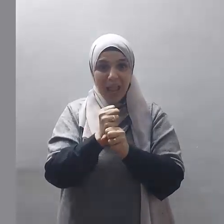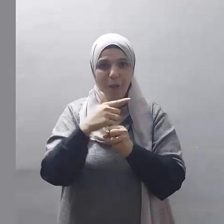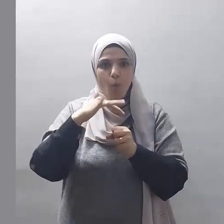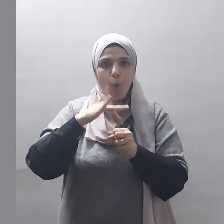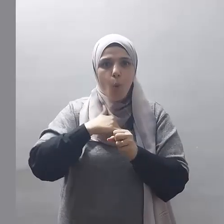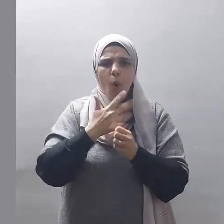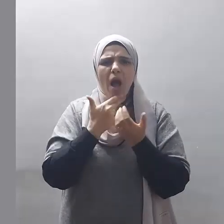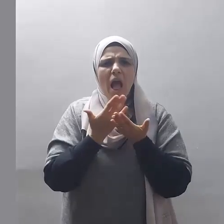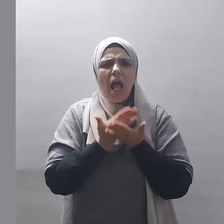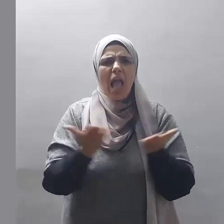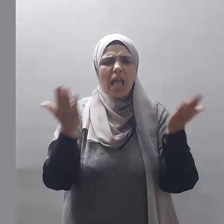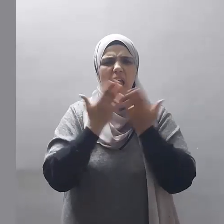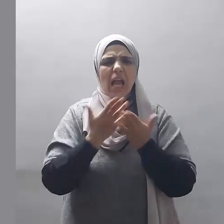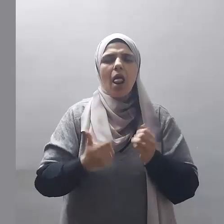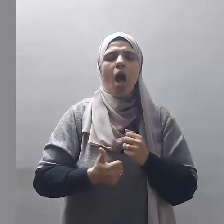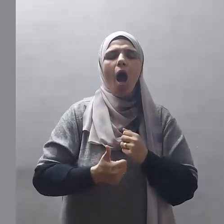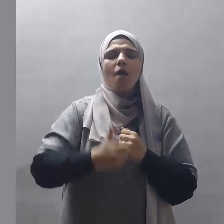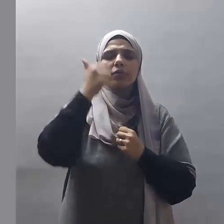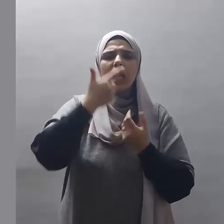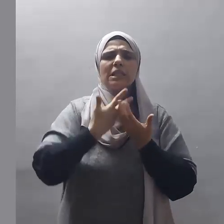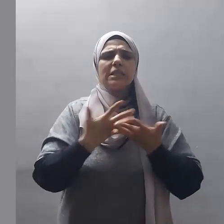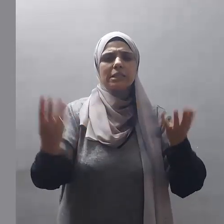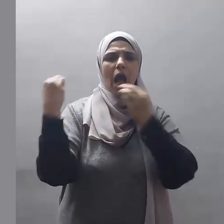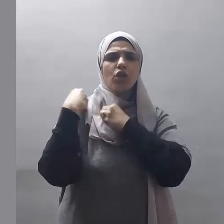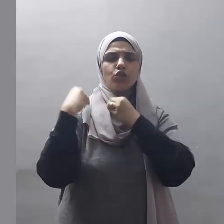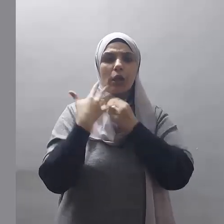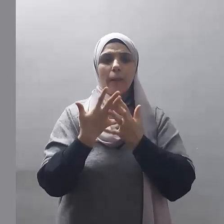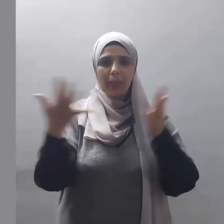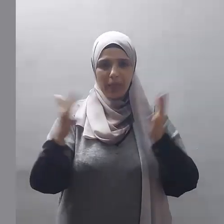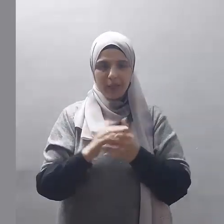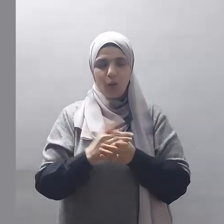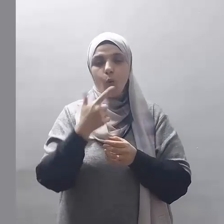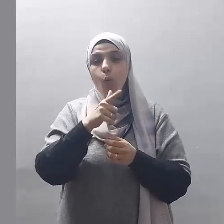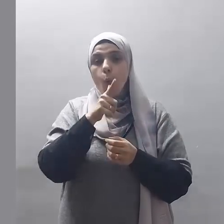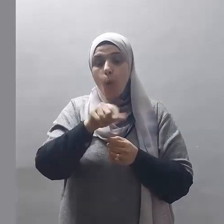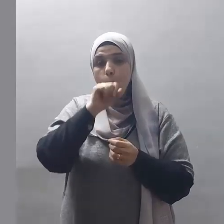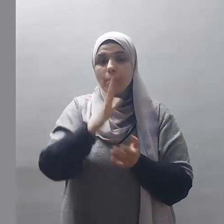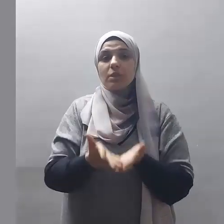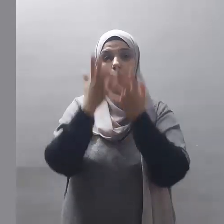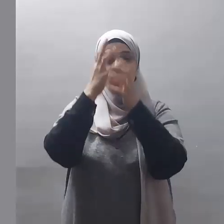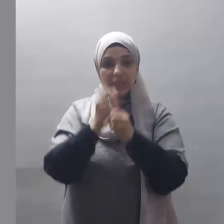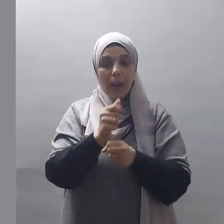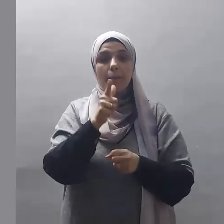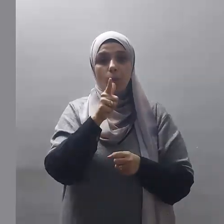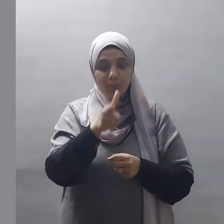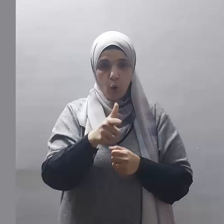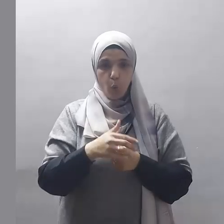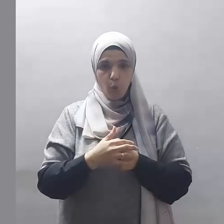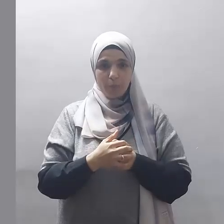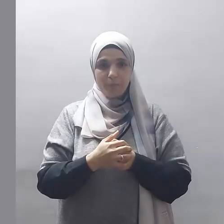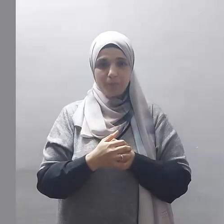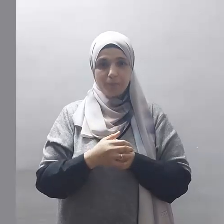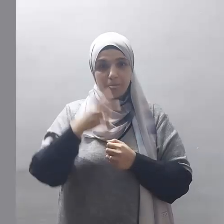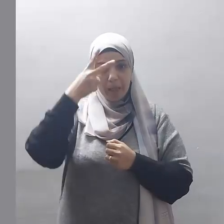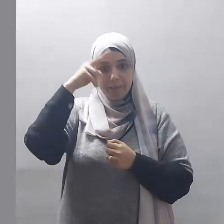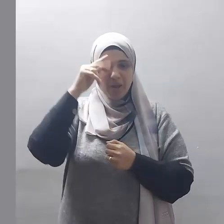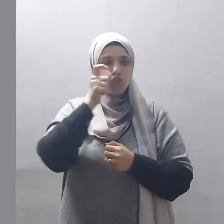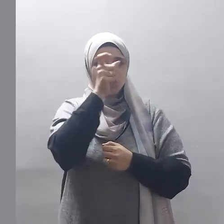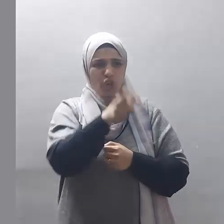بالخير من الريح المرسله ويقول صلى الله عليه وسلم من فطر صائما فله